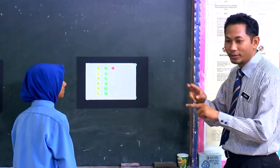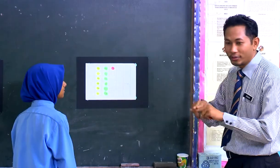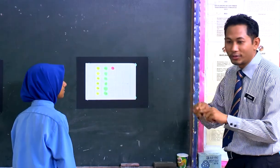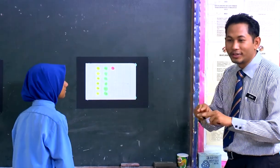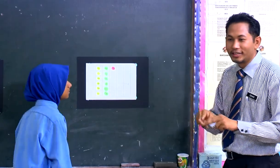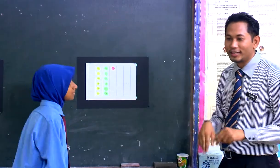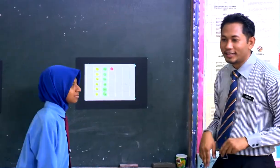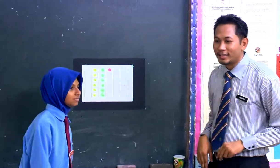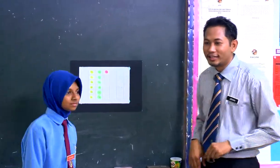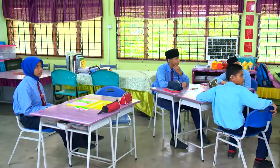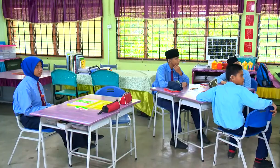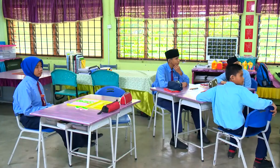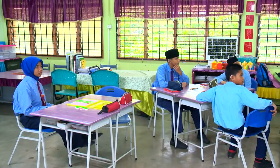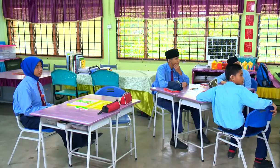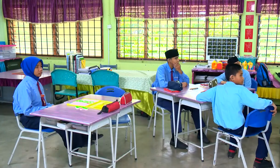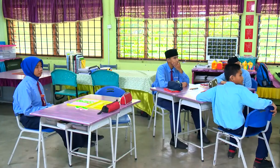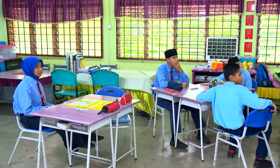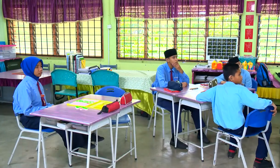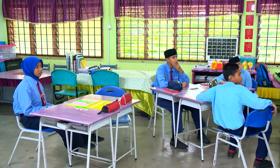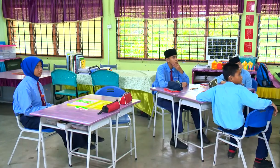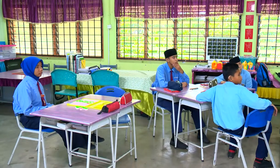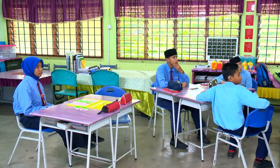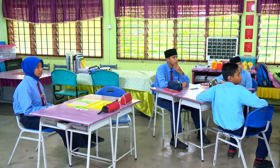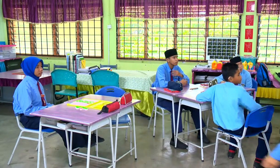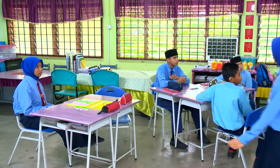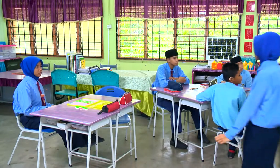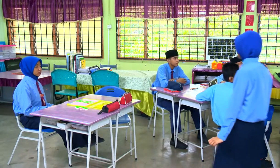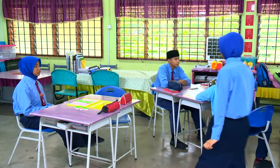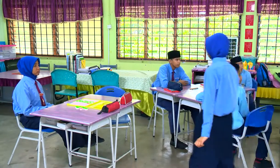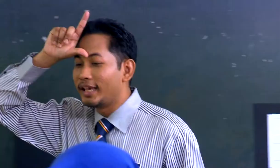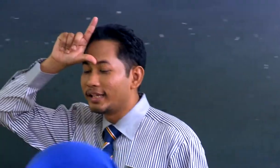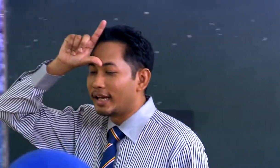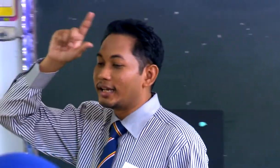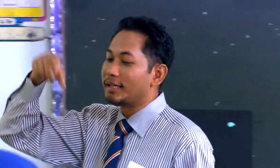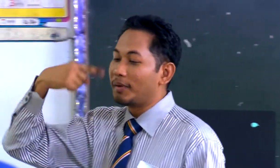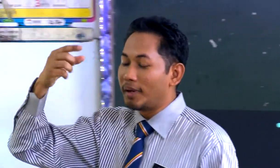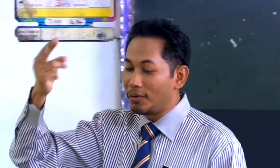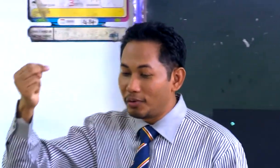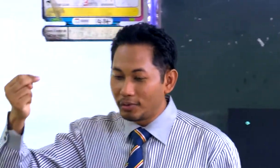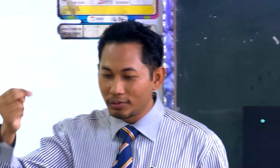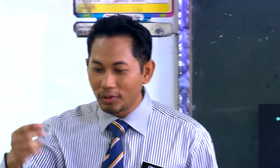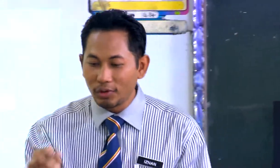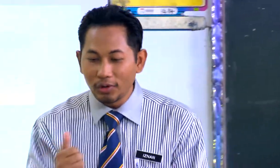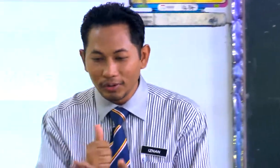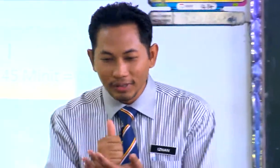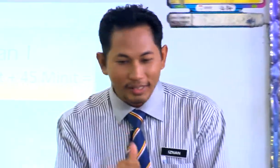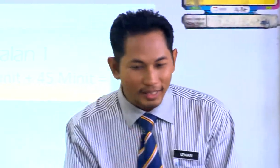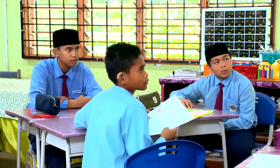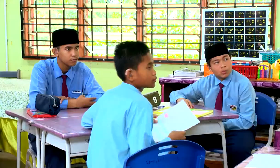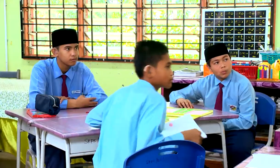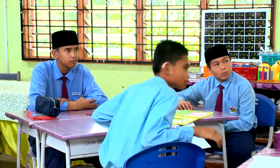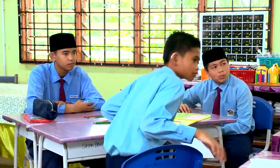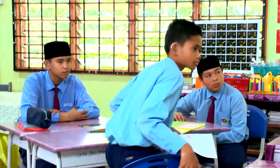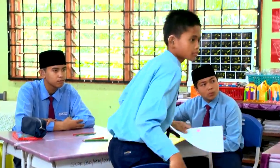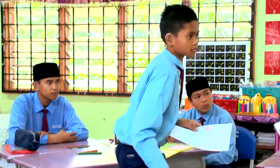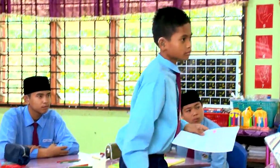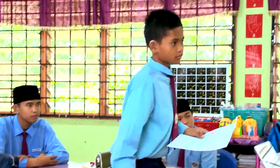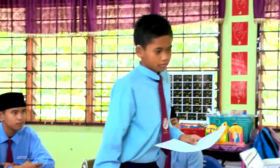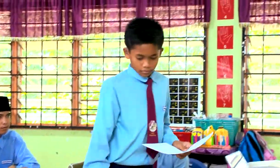duduk. Okey, sekarang kumpulan lelaki. Siapa mahu tolong? Okey. Lekatkan